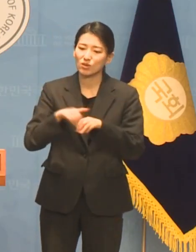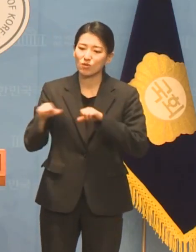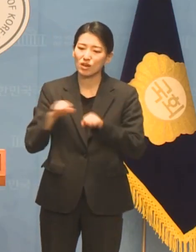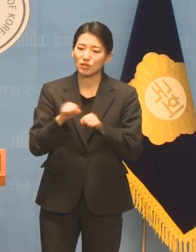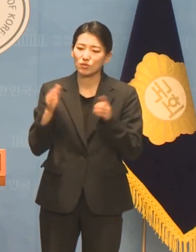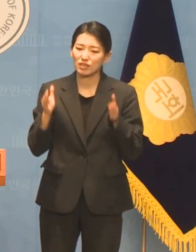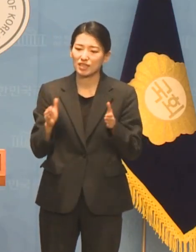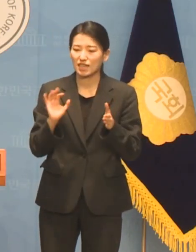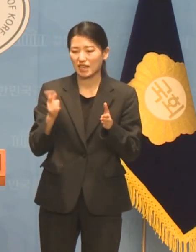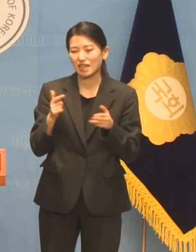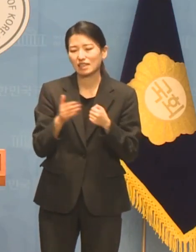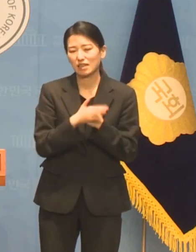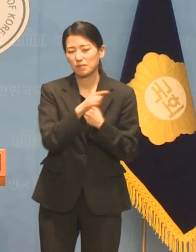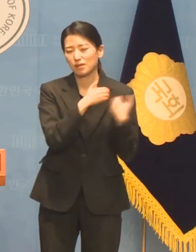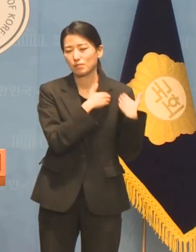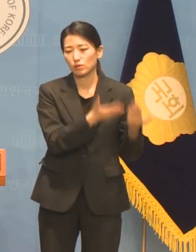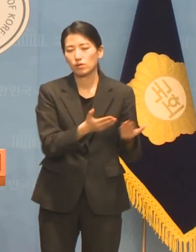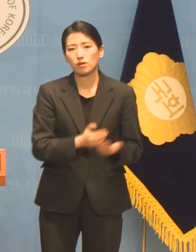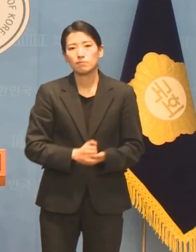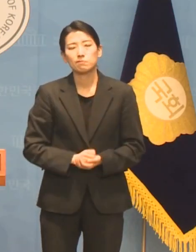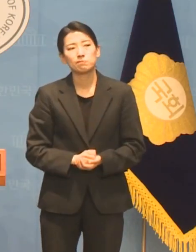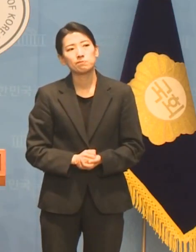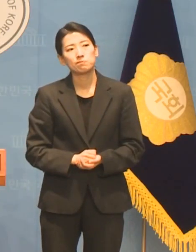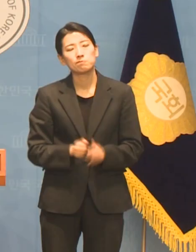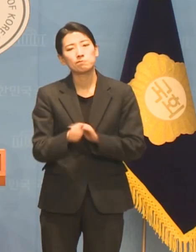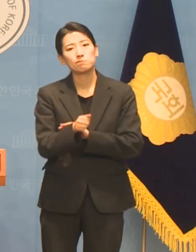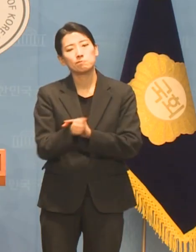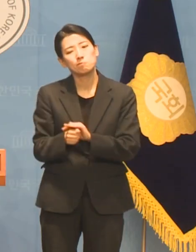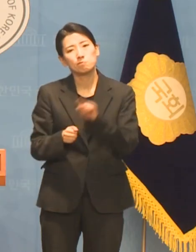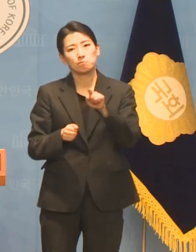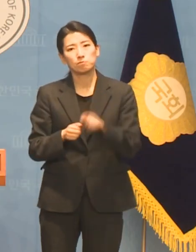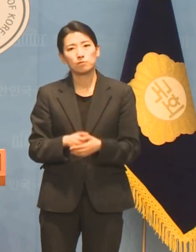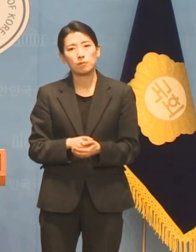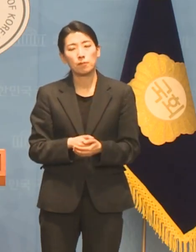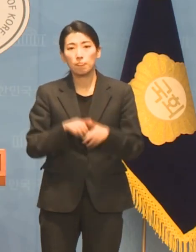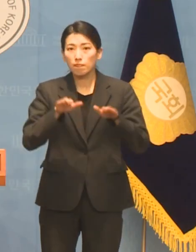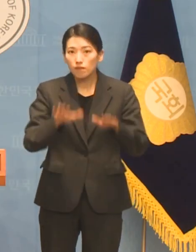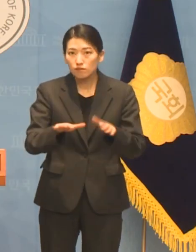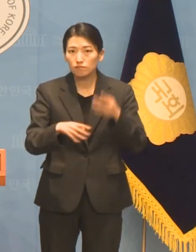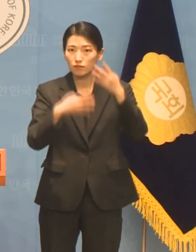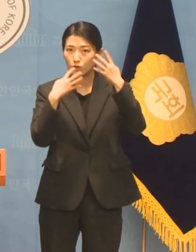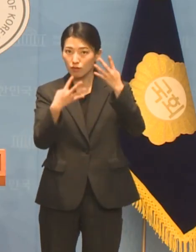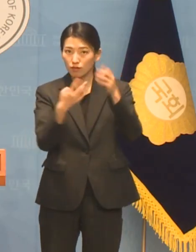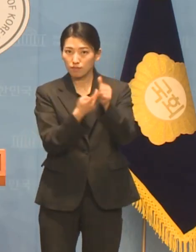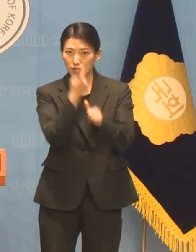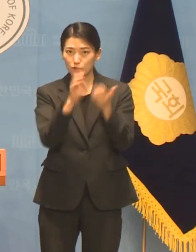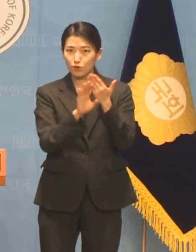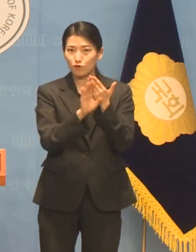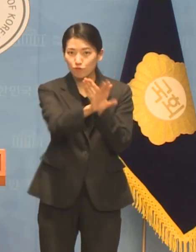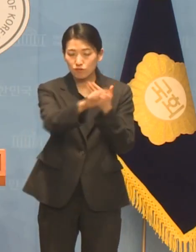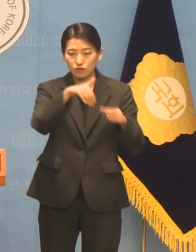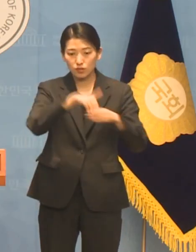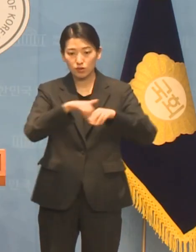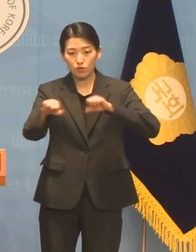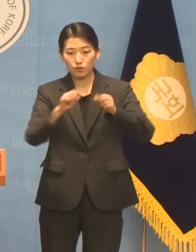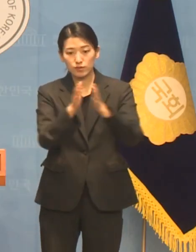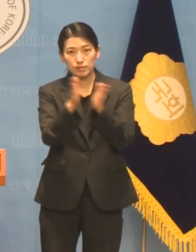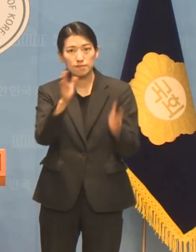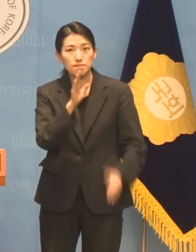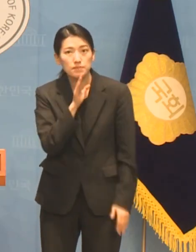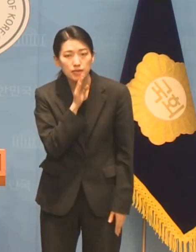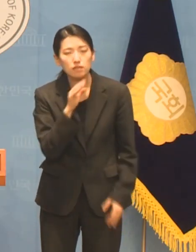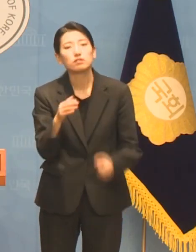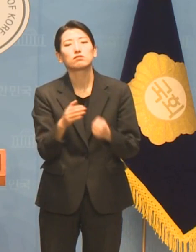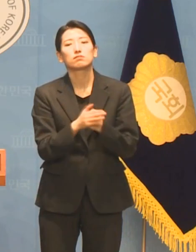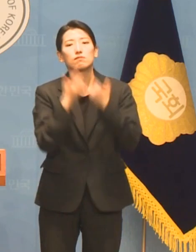개첩된 국민의힘 허위 불법 현수막이 조속히 철거될 수 있도록 선관위가 보다 적극적으로 집행해 나서야